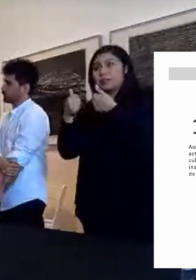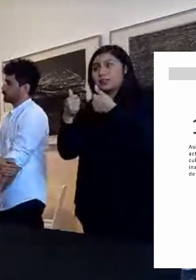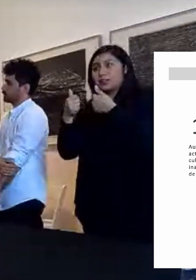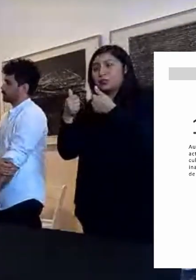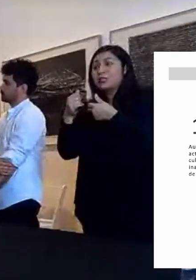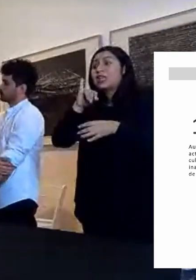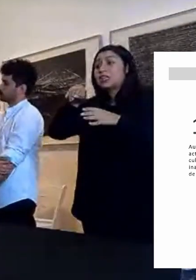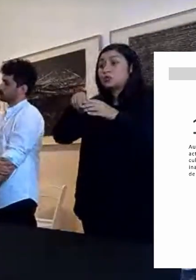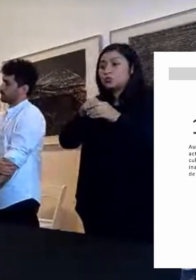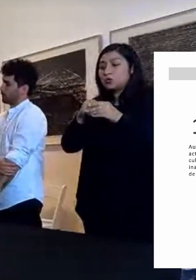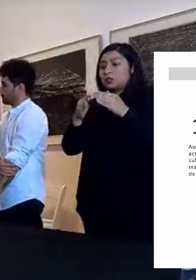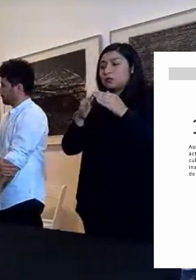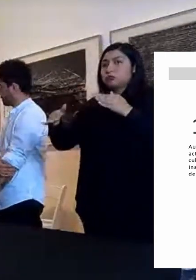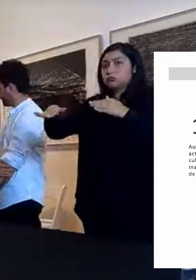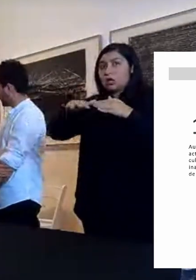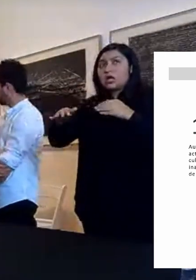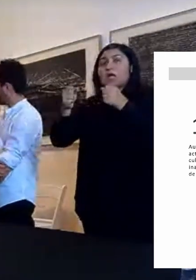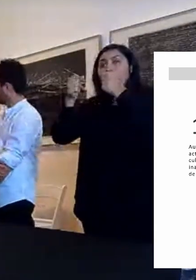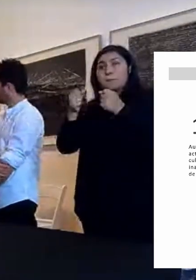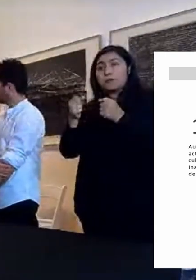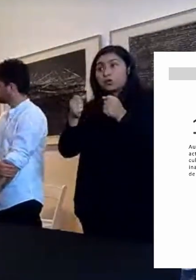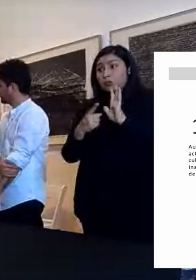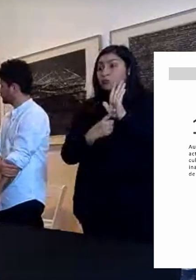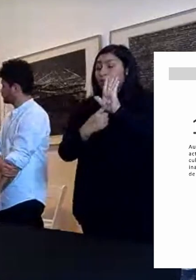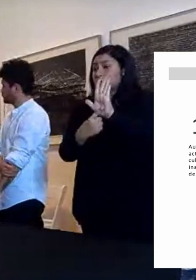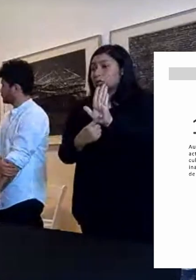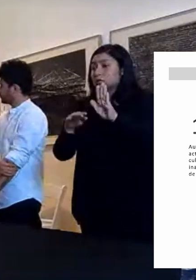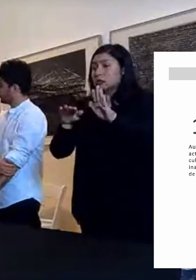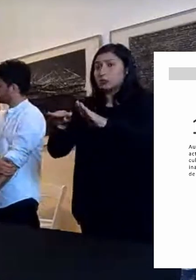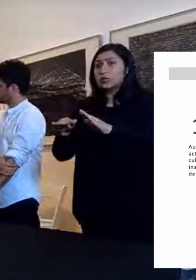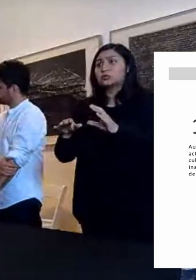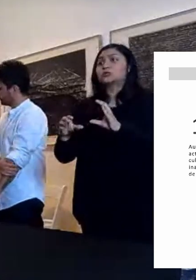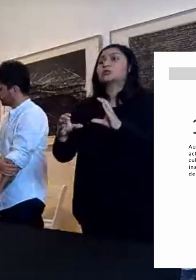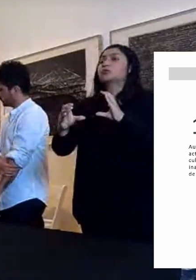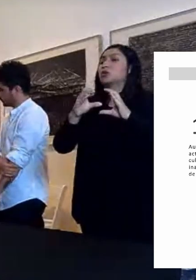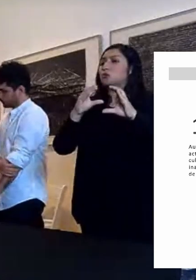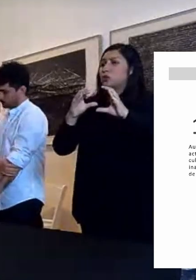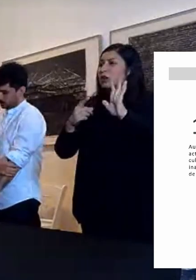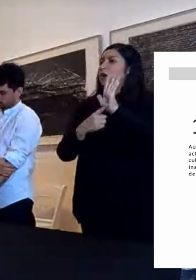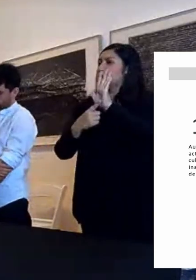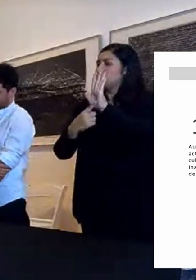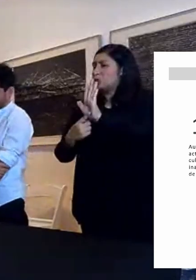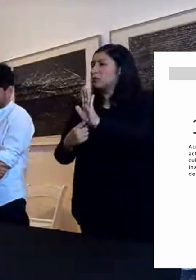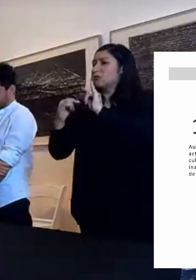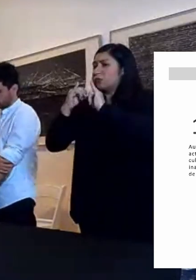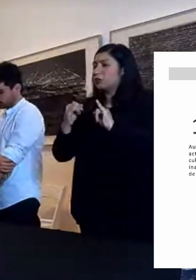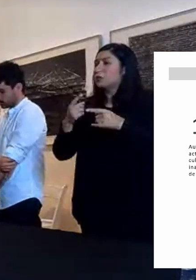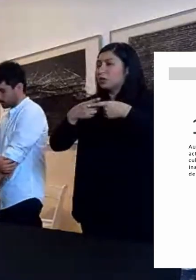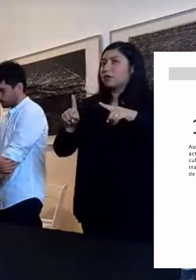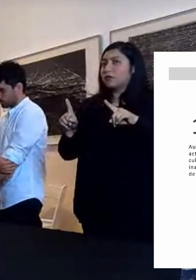dentro del territorio. Y en relación a eso, poder sacar los espacios hacia afuera, poder comunicarlo de una manera distinta, poder comunicarlo en